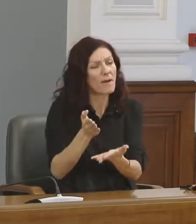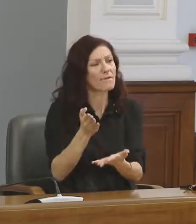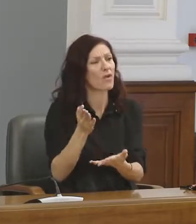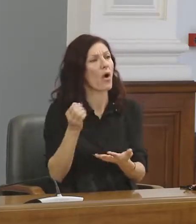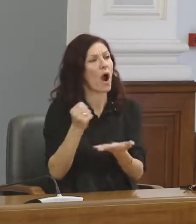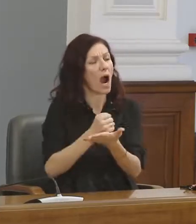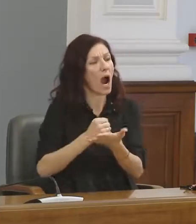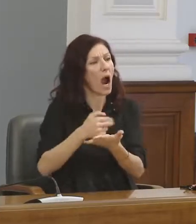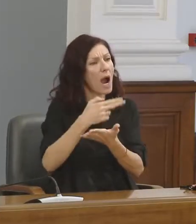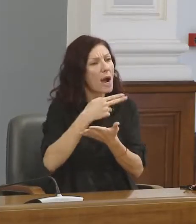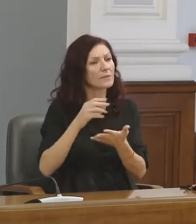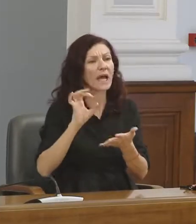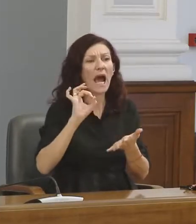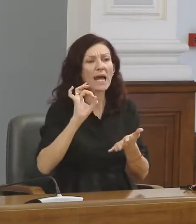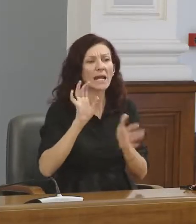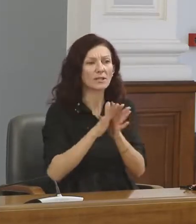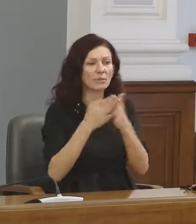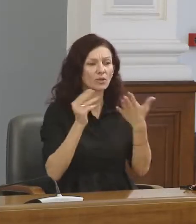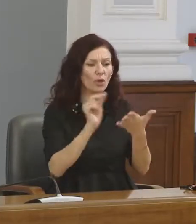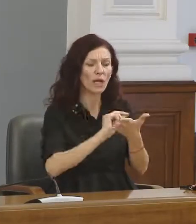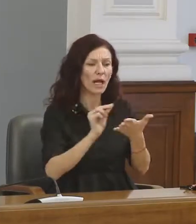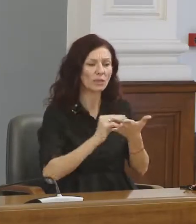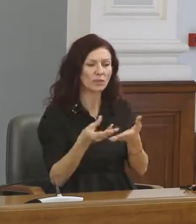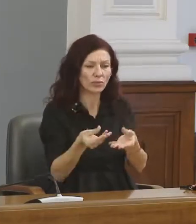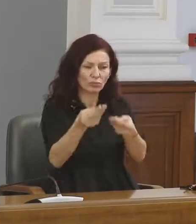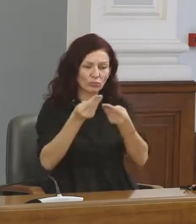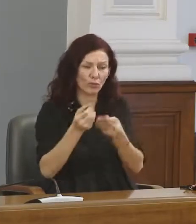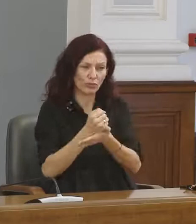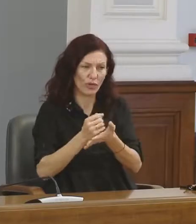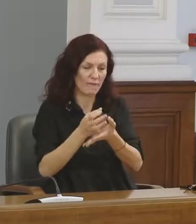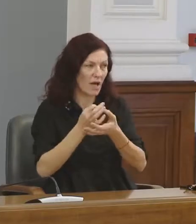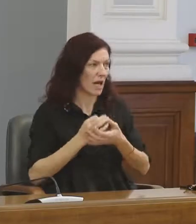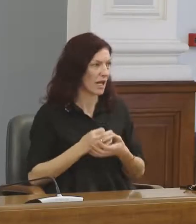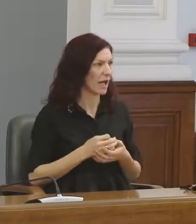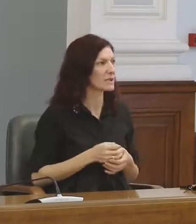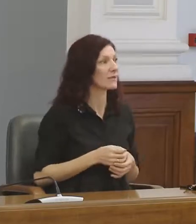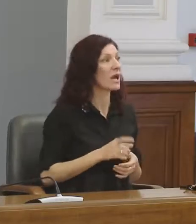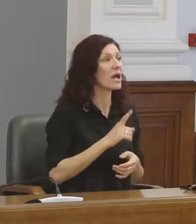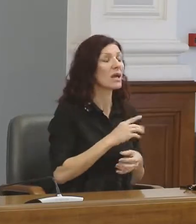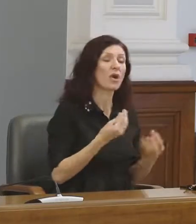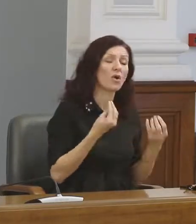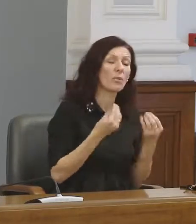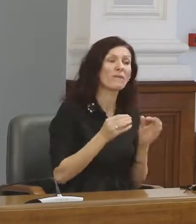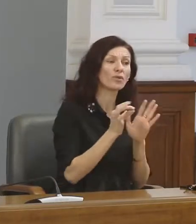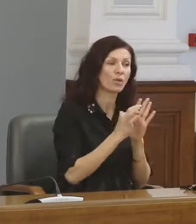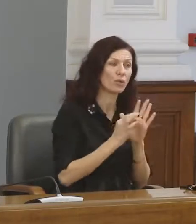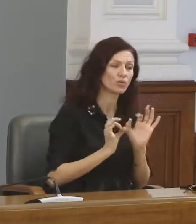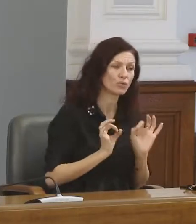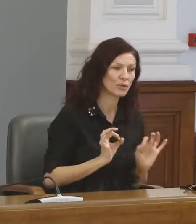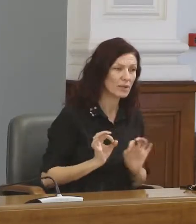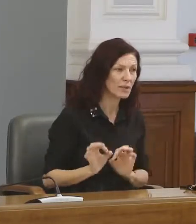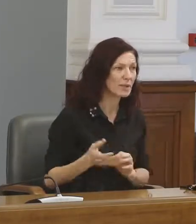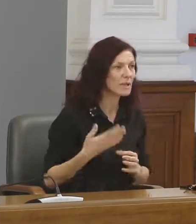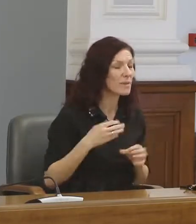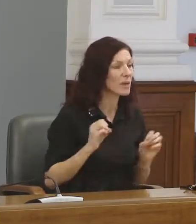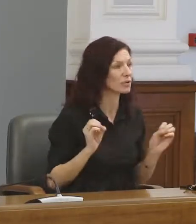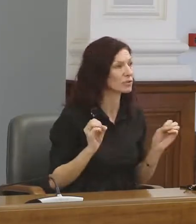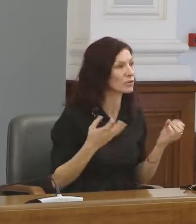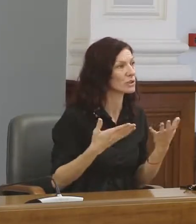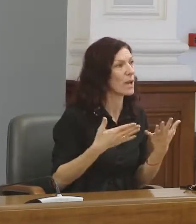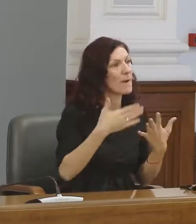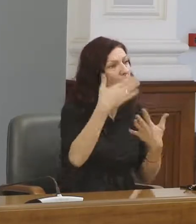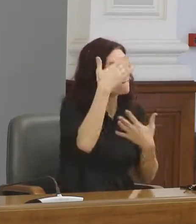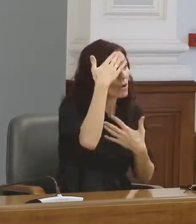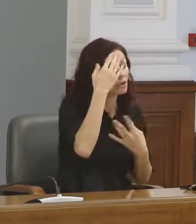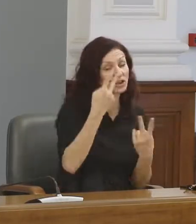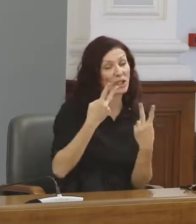рецептурната книжка да получават лекарства. И може би е добре да уточним и как се стоят нещата с болничните за гледане